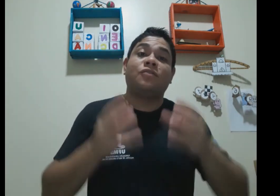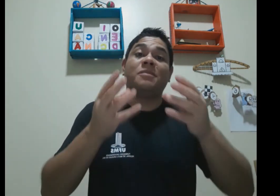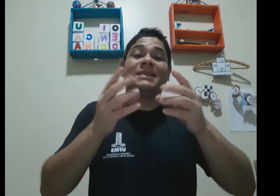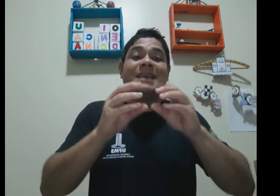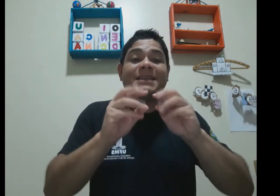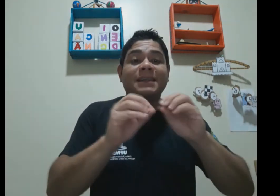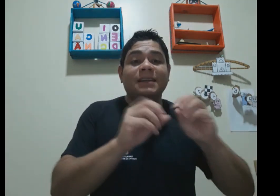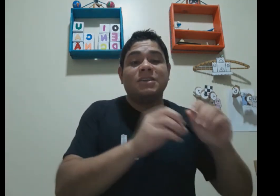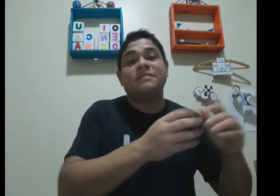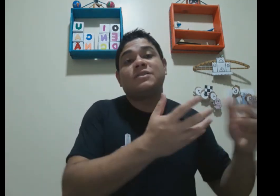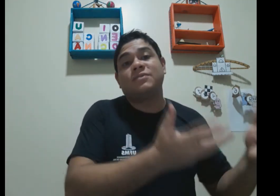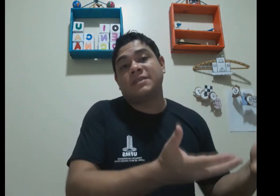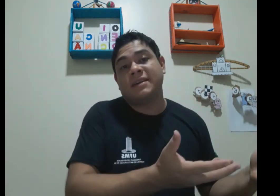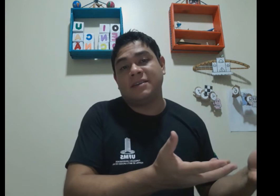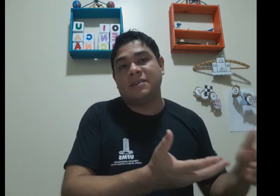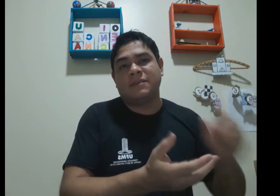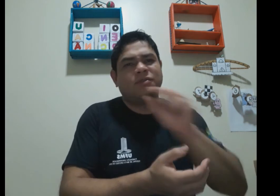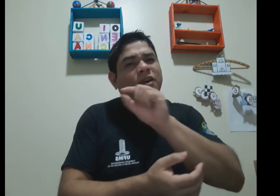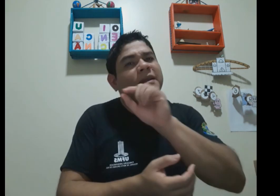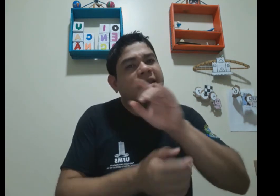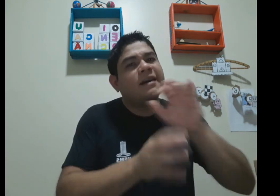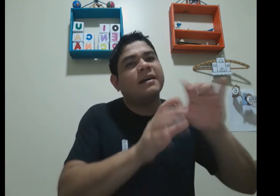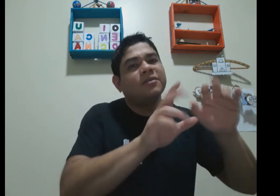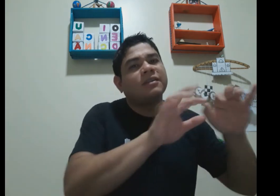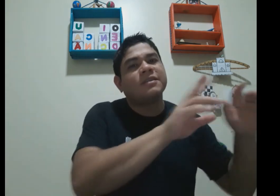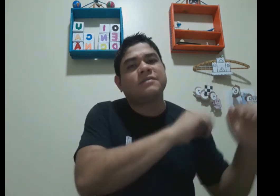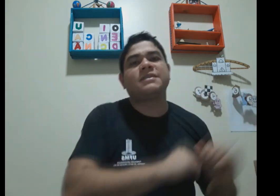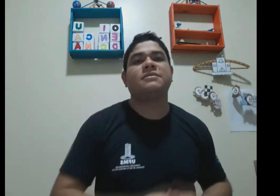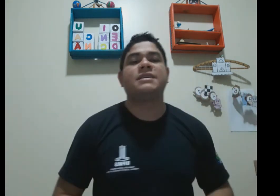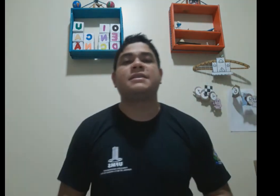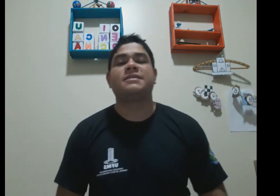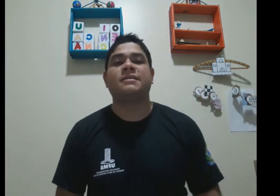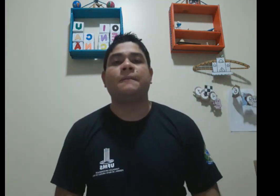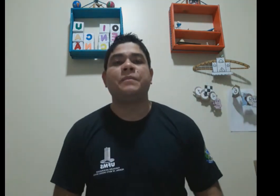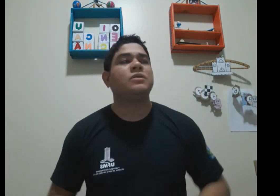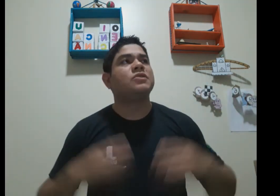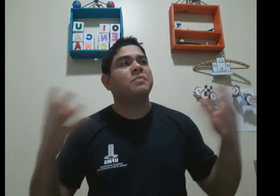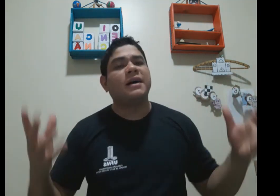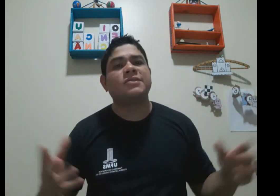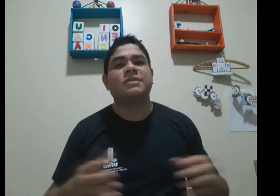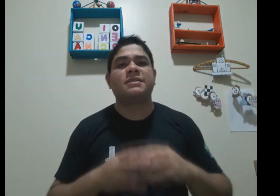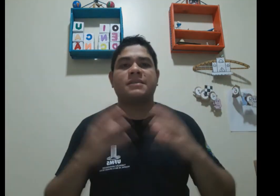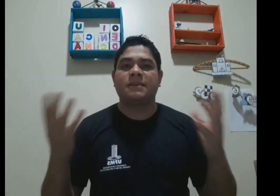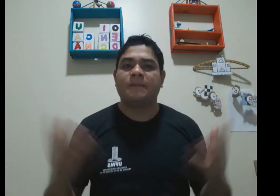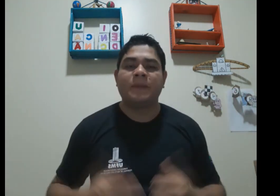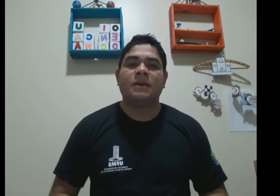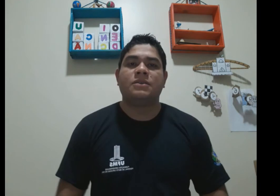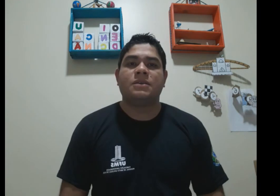forma descritiva suas narrativas, de forma linear no texto, fazendo descrição do espaço, descrição